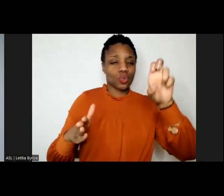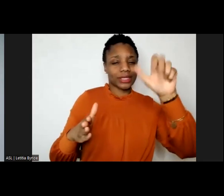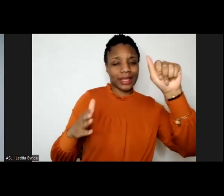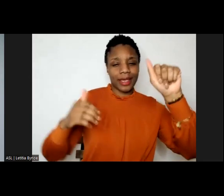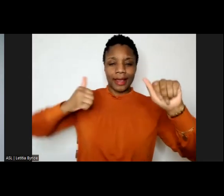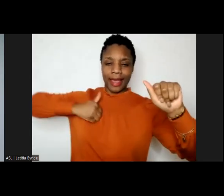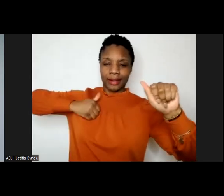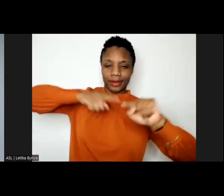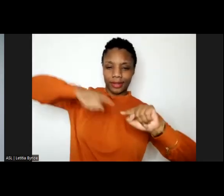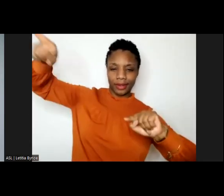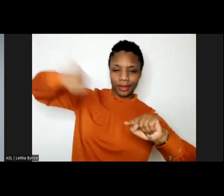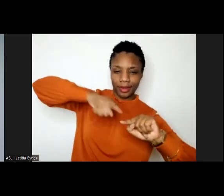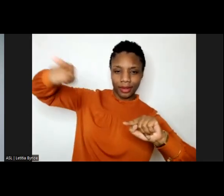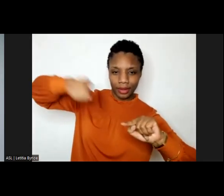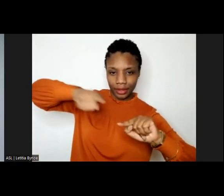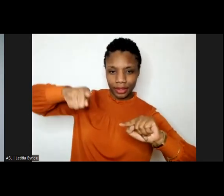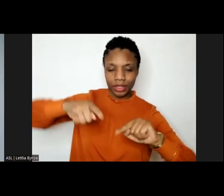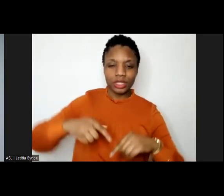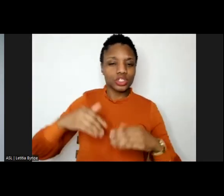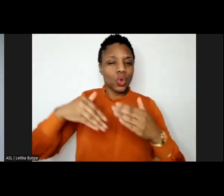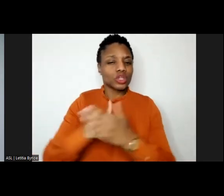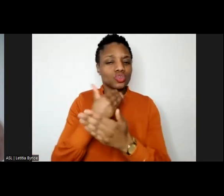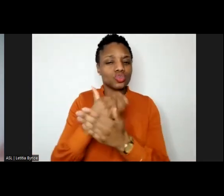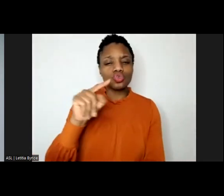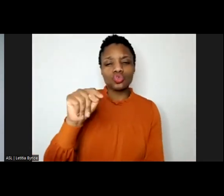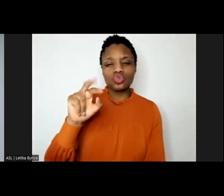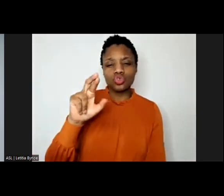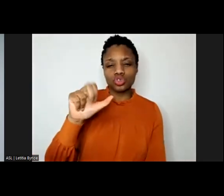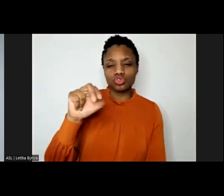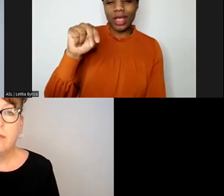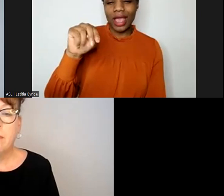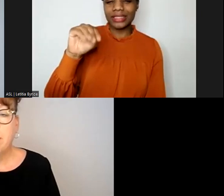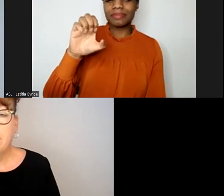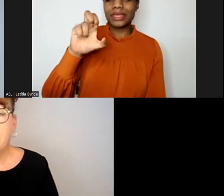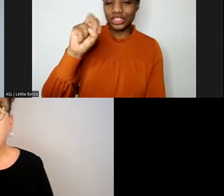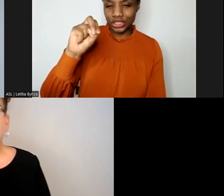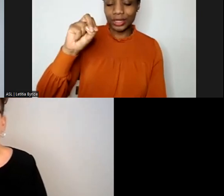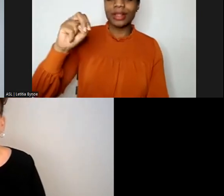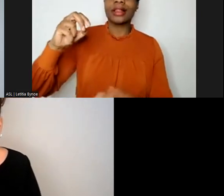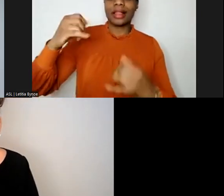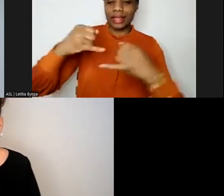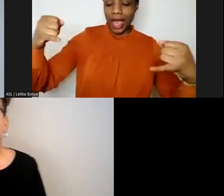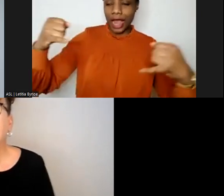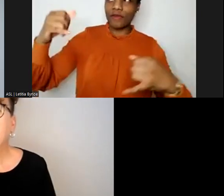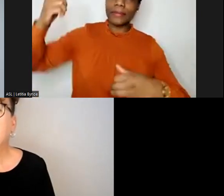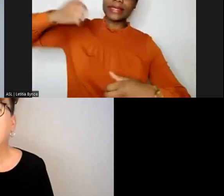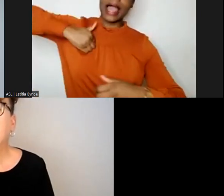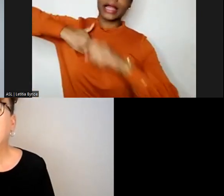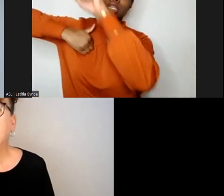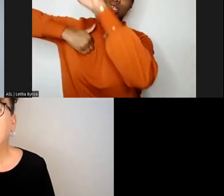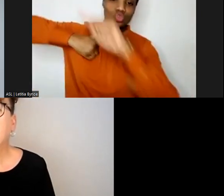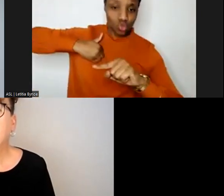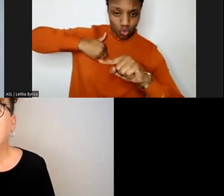línea entre Canadá y los Estados Unidos una línea de transmisión nueva de Canadá